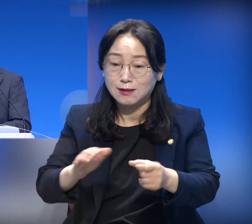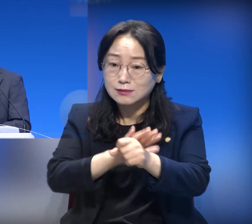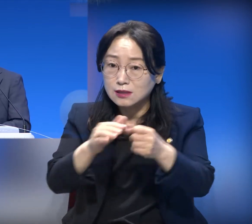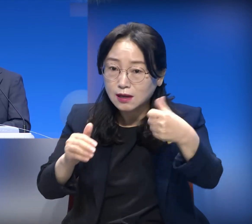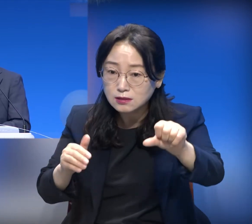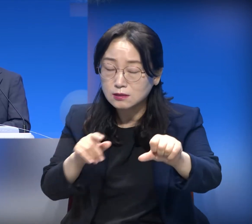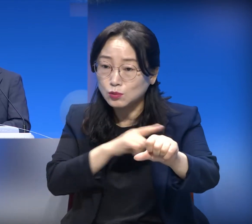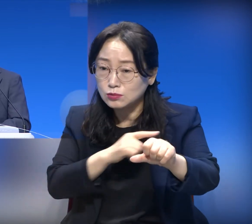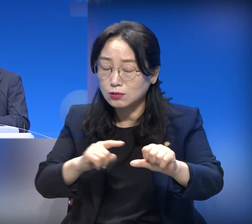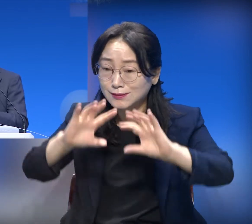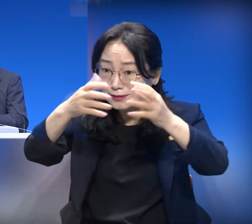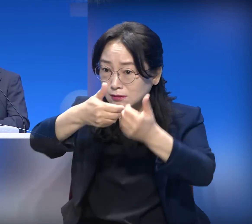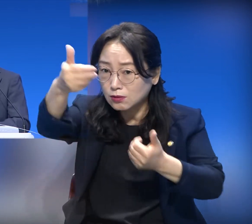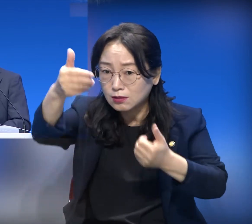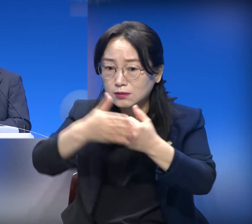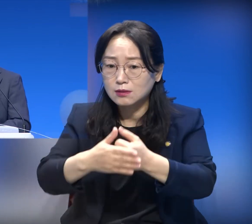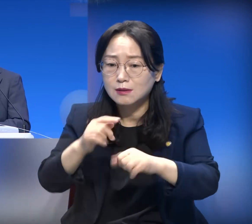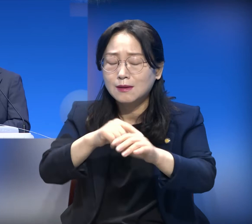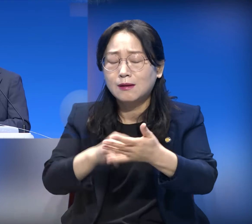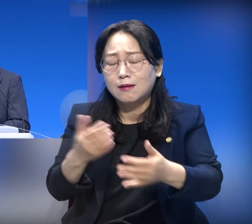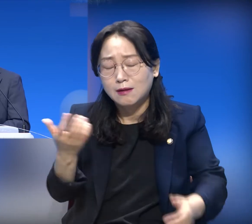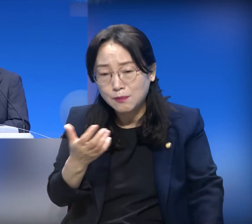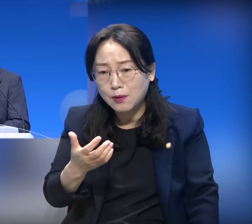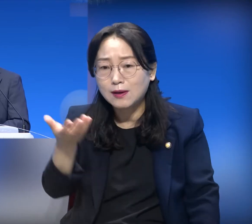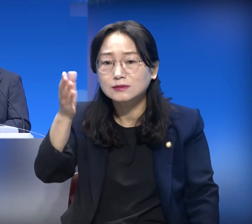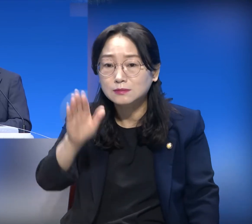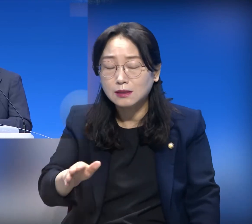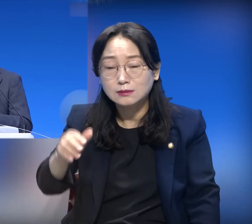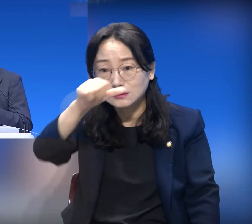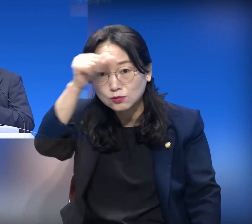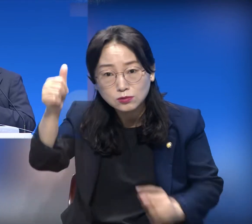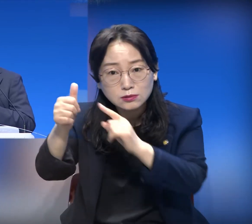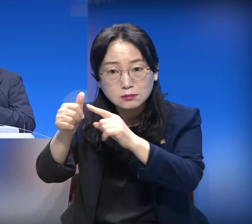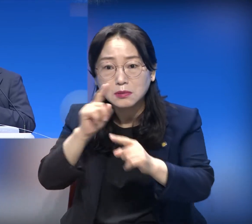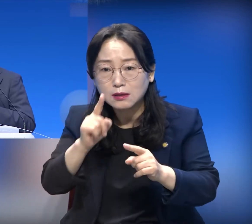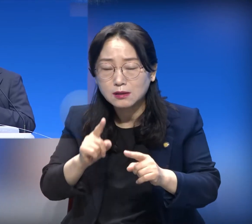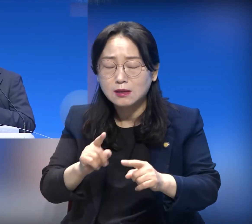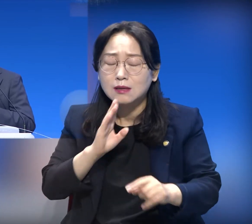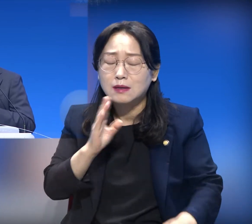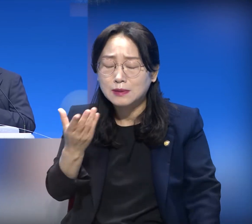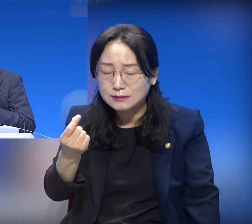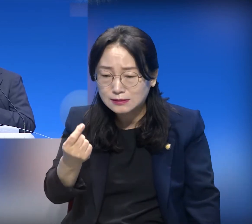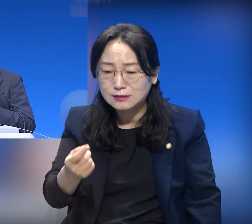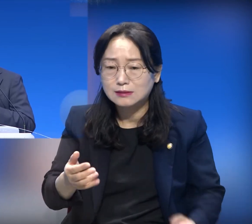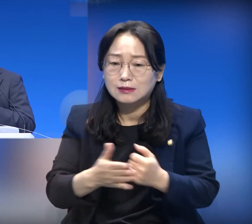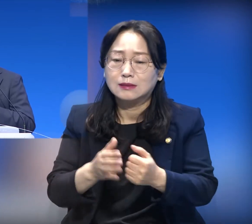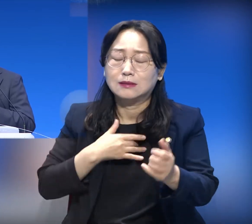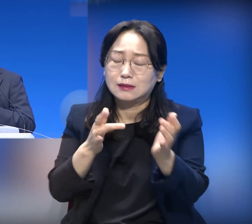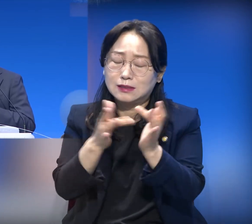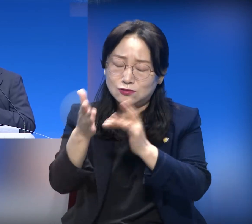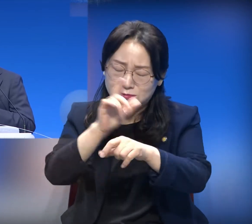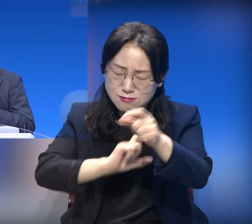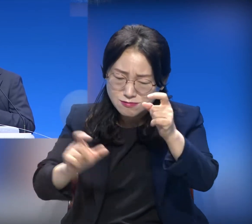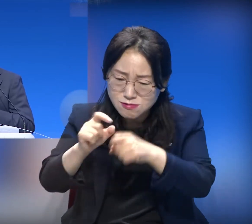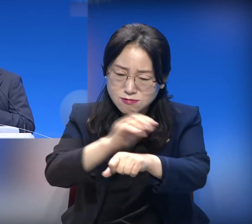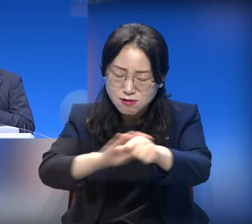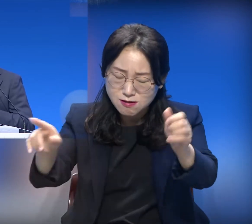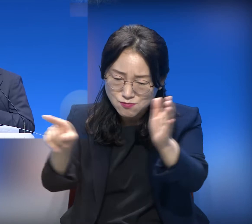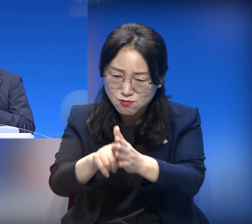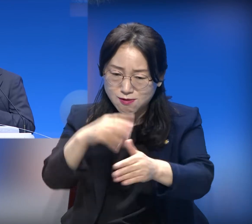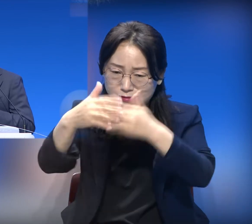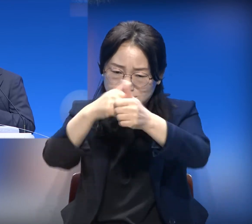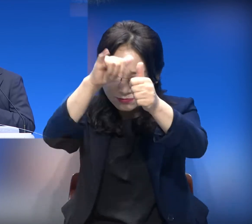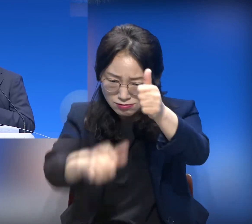떠나보낸 그 마음이 어떻겠습니까? 그런데 그 장로님 하신 말씀이 그렇기 때문에 내가 예수도 잘 믿고 하나님 잘